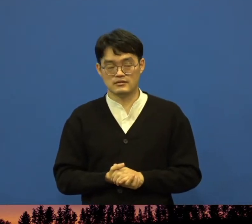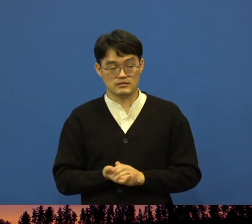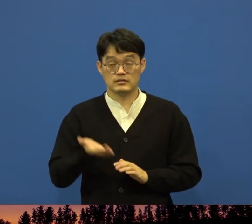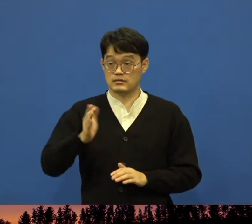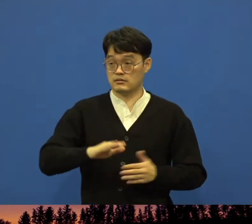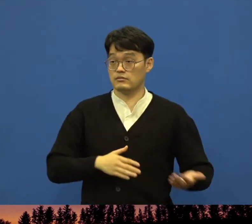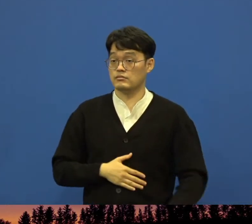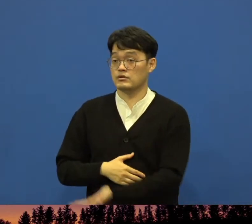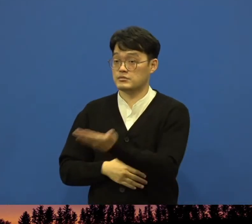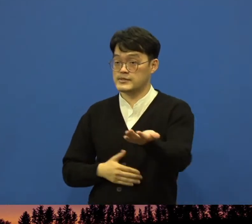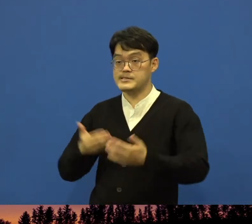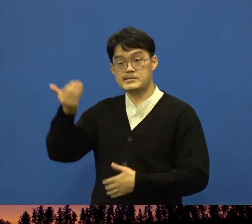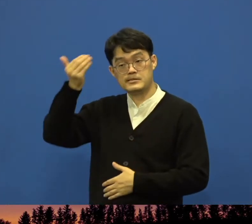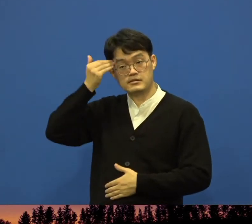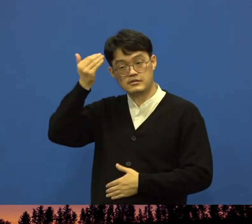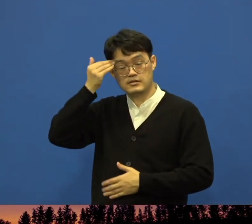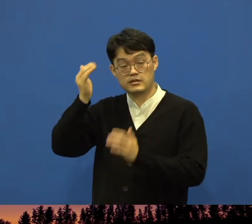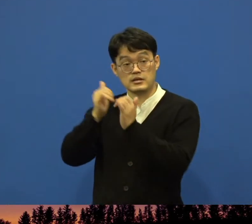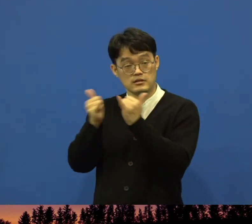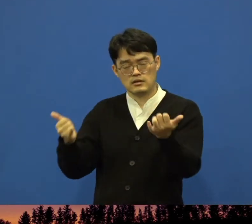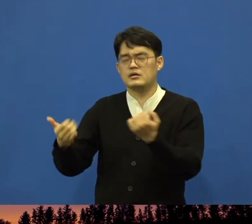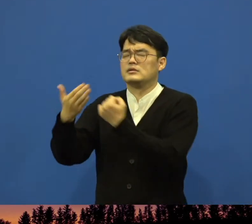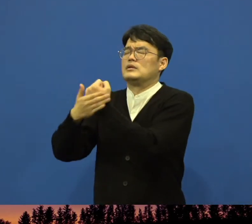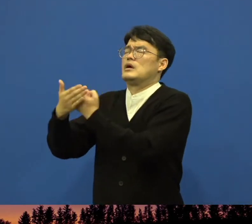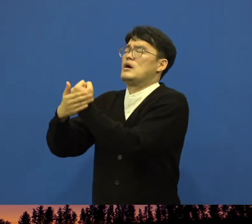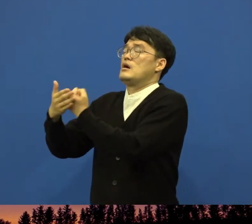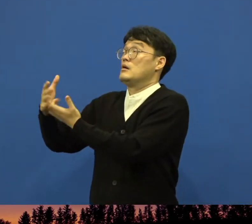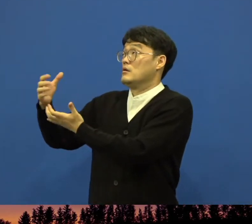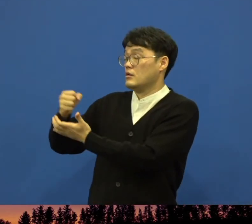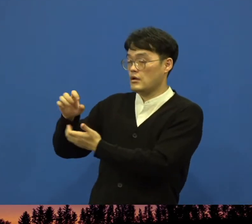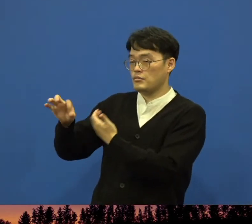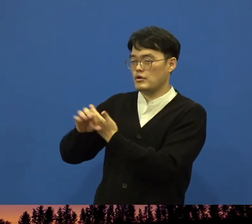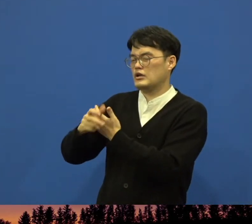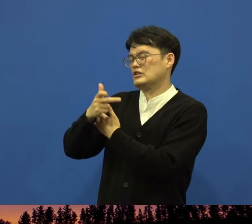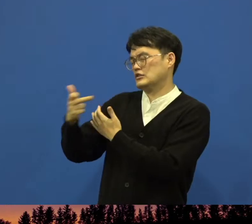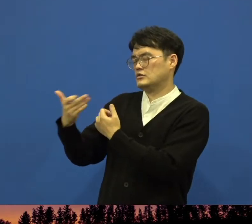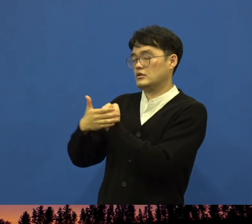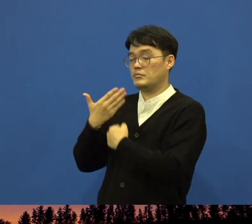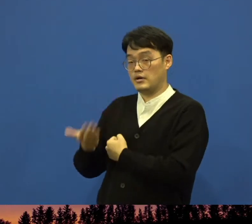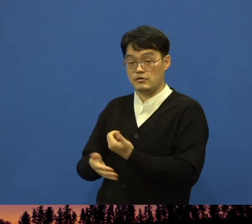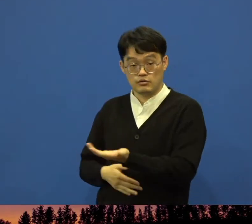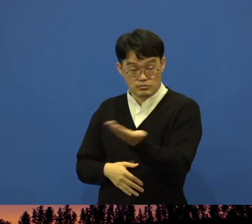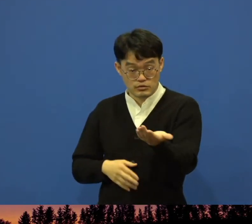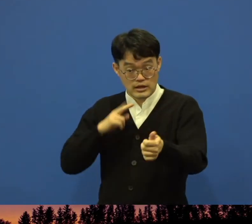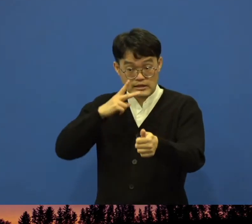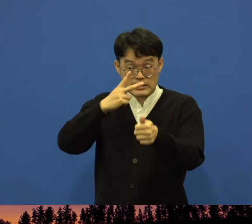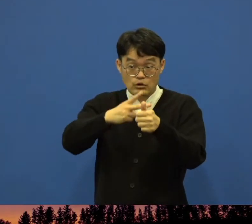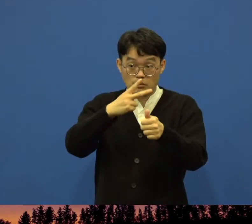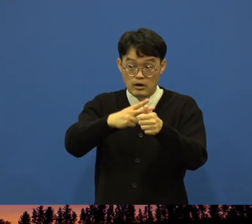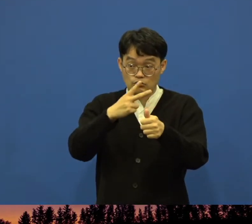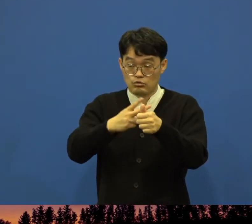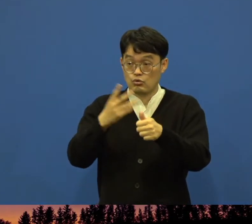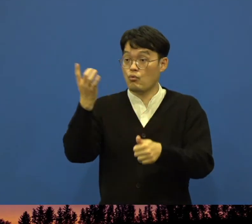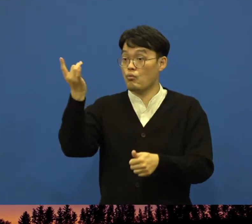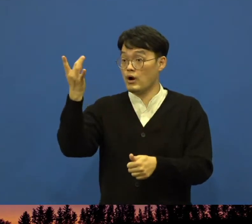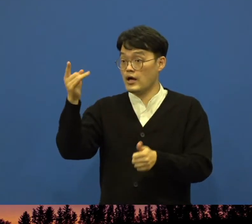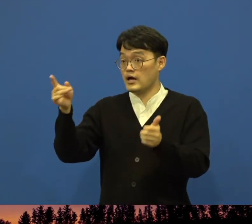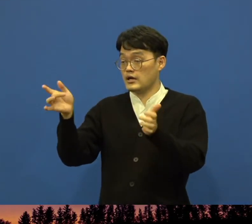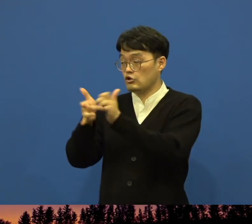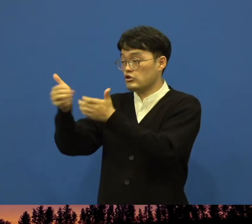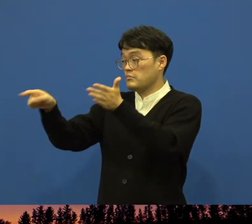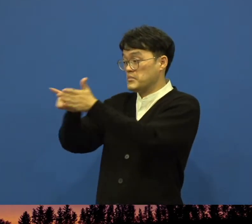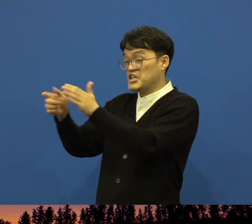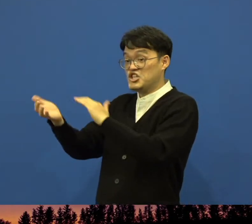이런 지성인들이 은혜를 받으면 큰 영향을 받을 수 있습니다. 사실 사도 바울도 가말리엘 문해라는 그 당시 최고의